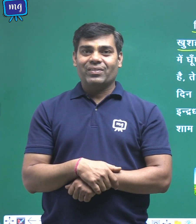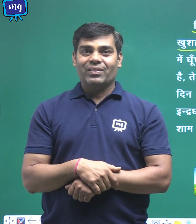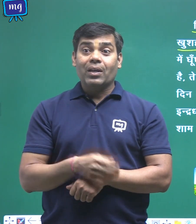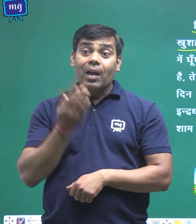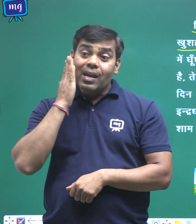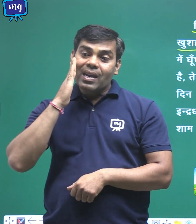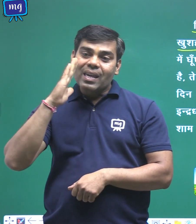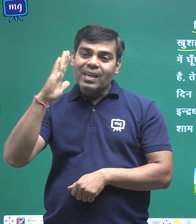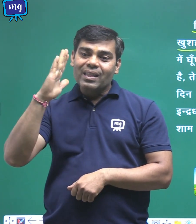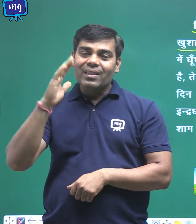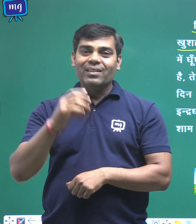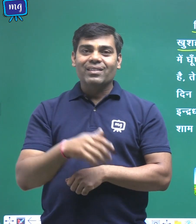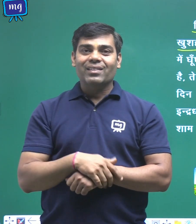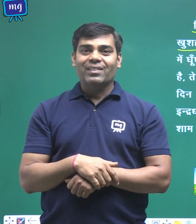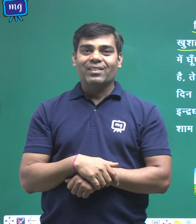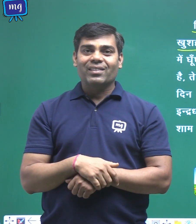गीत